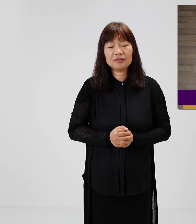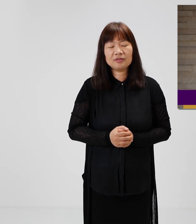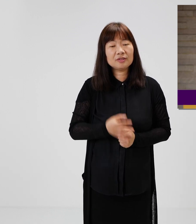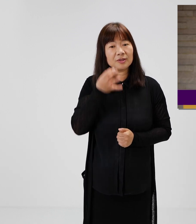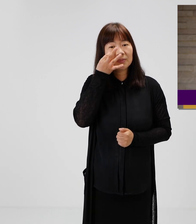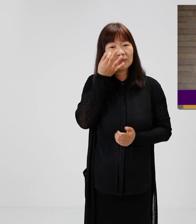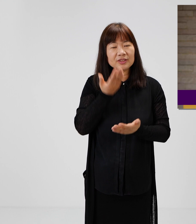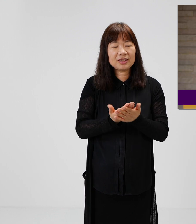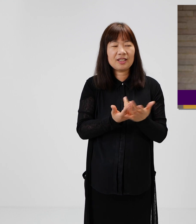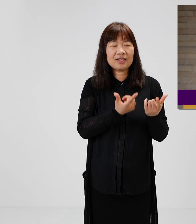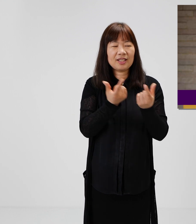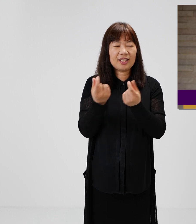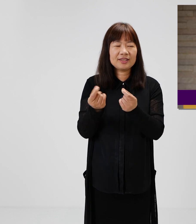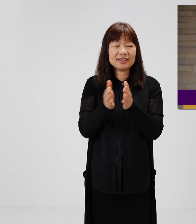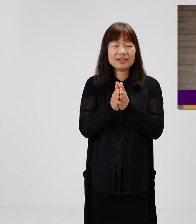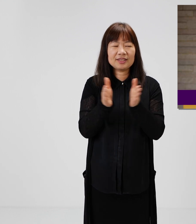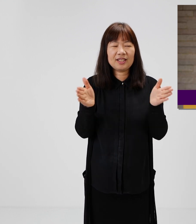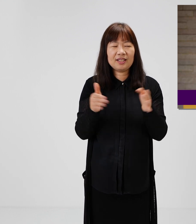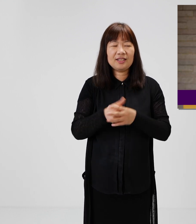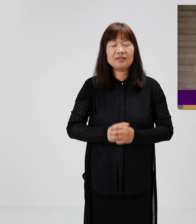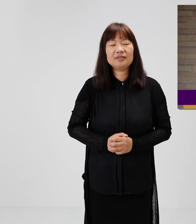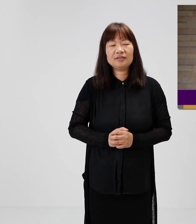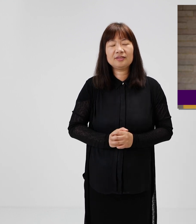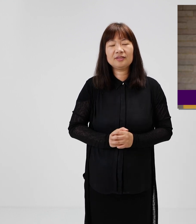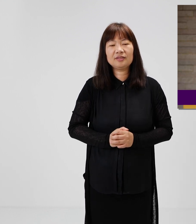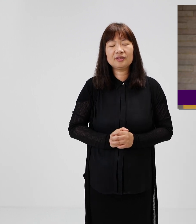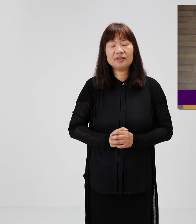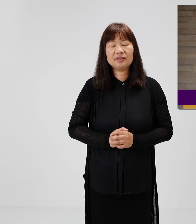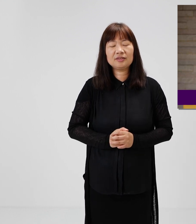띄워주세요. 다 같이 시작.